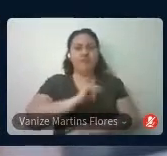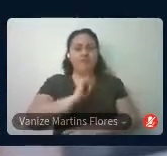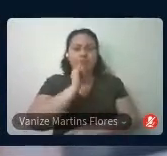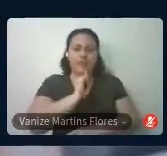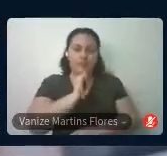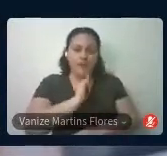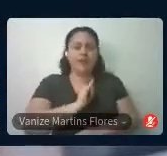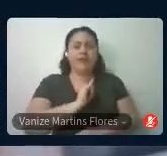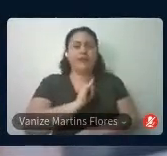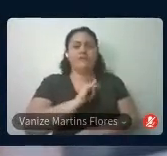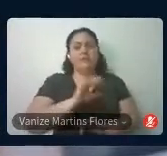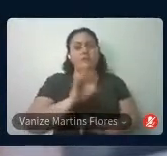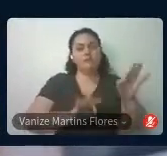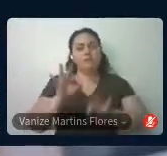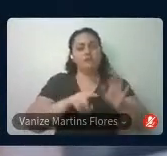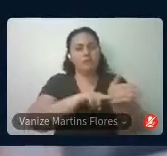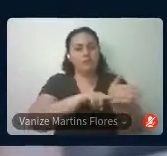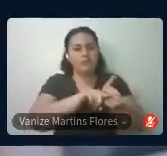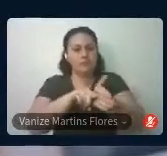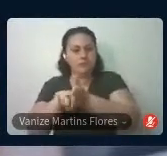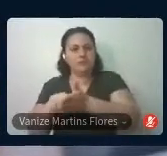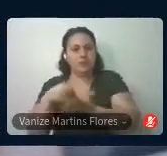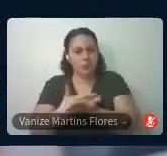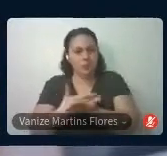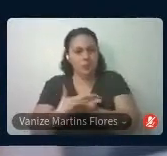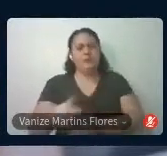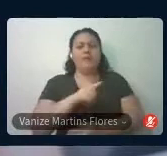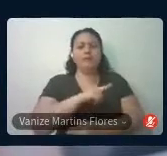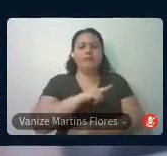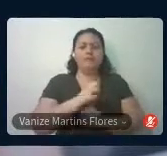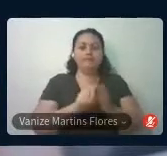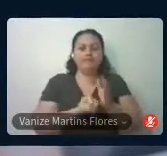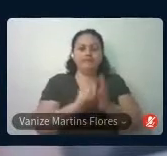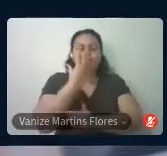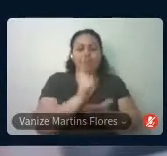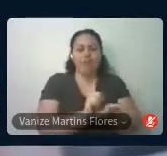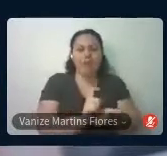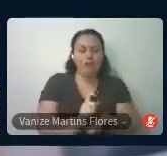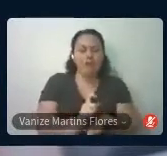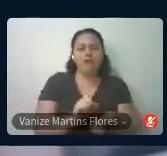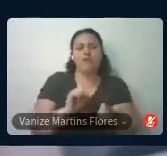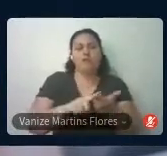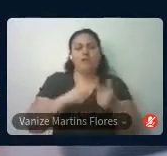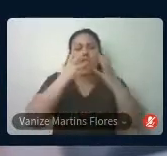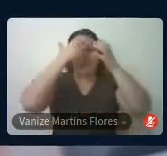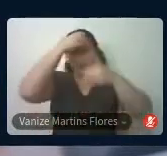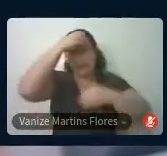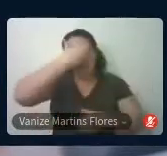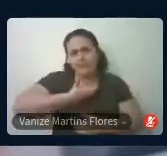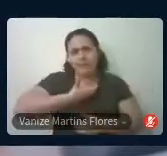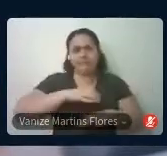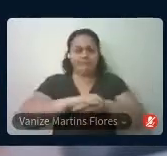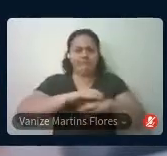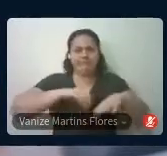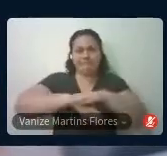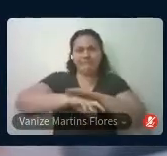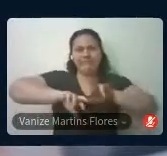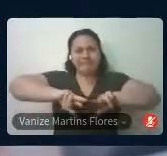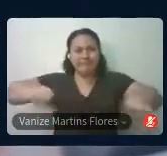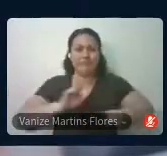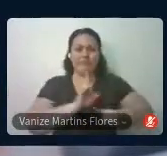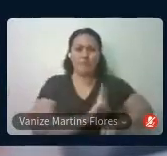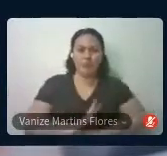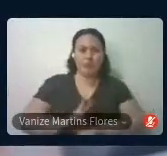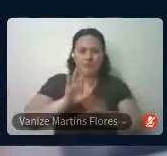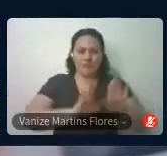de pesquisa, para produzir álcool gel, EPI, para proteção de todas as pessoas, para materiais educativos.